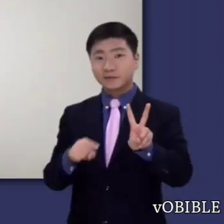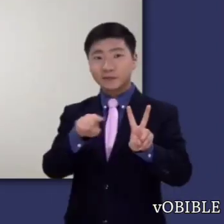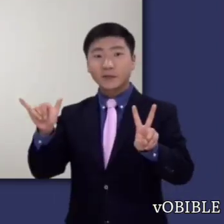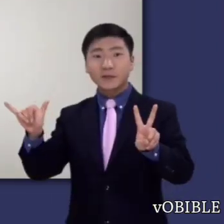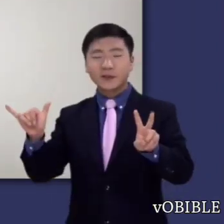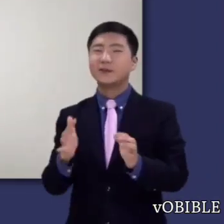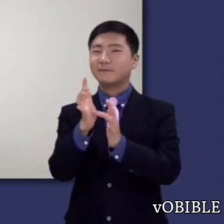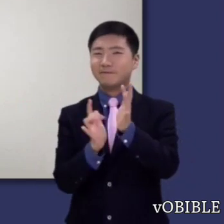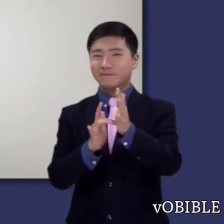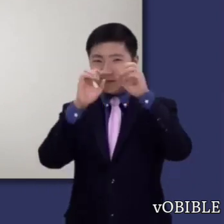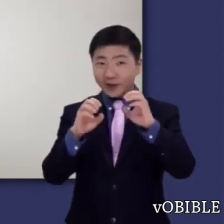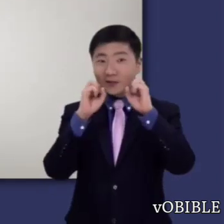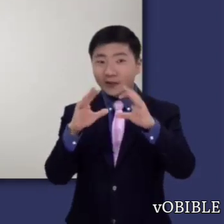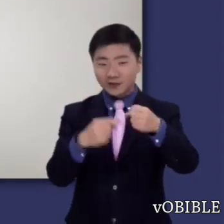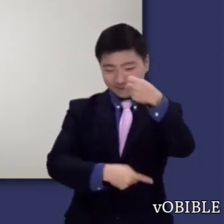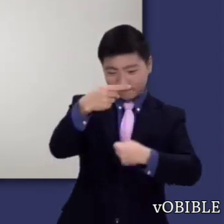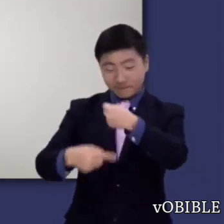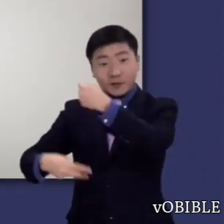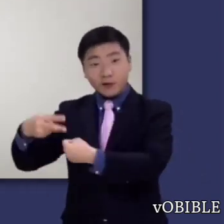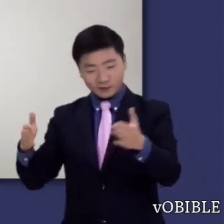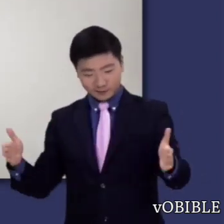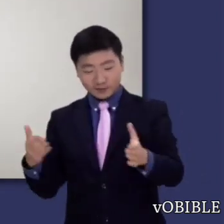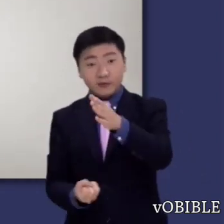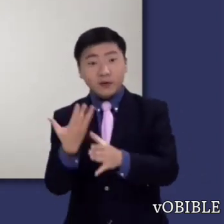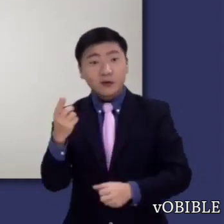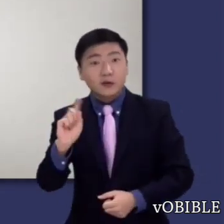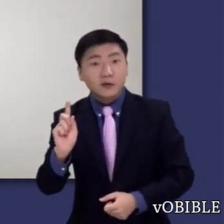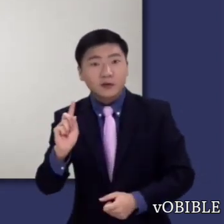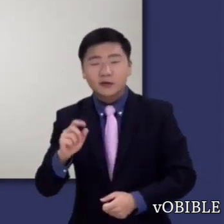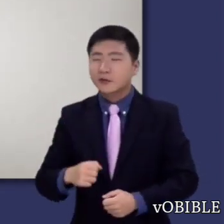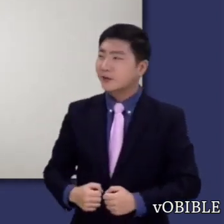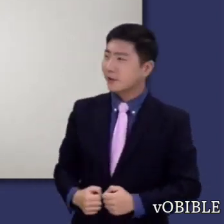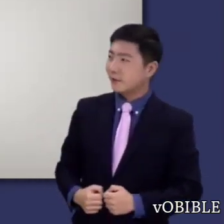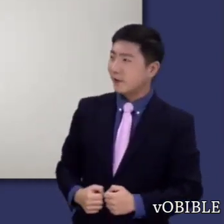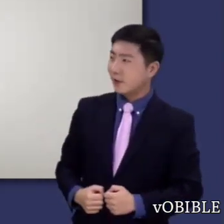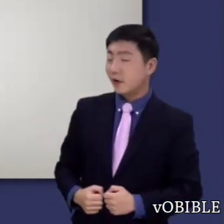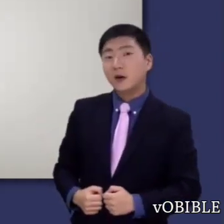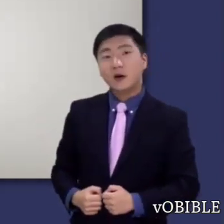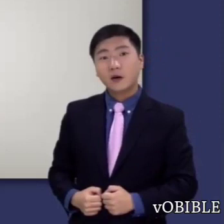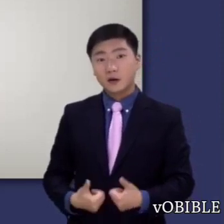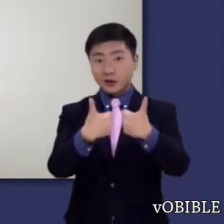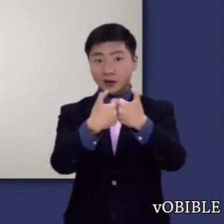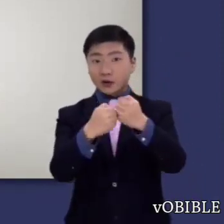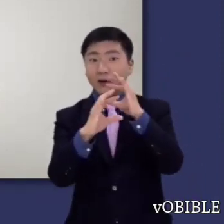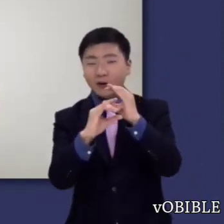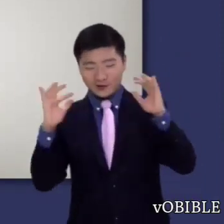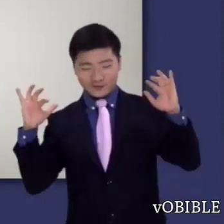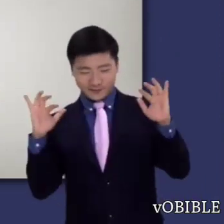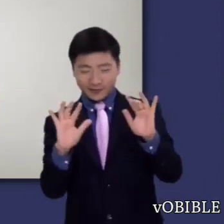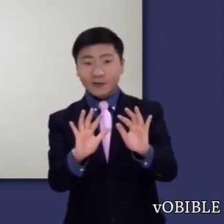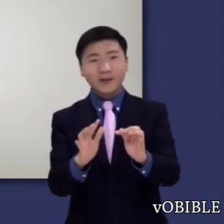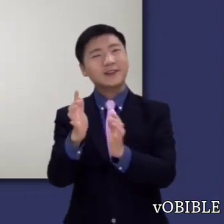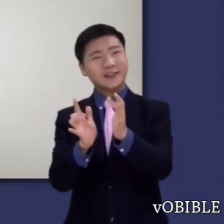章记录耶稣传道工作头两年发生的事。第二章记录耶稣施行的第一个